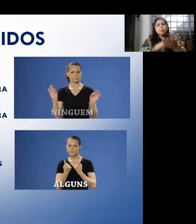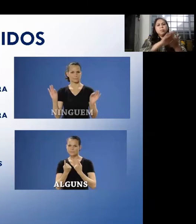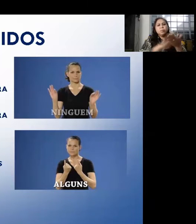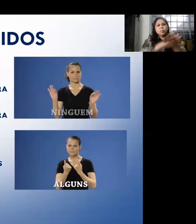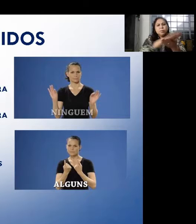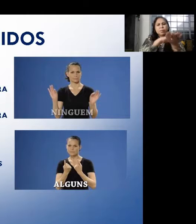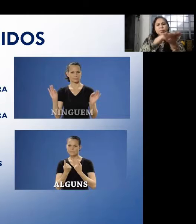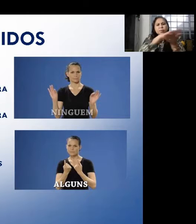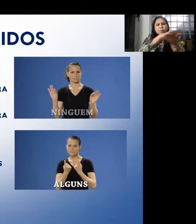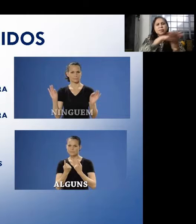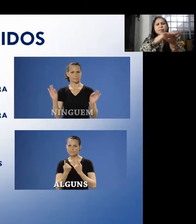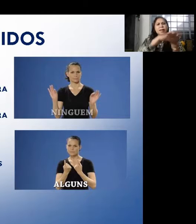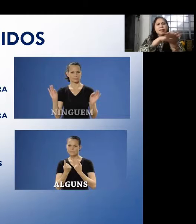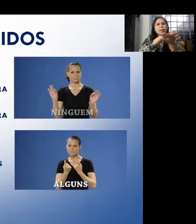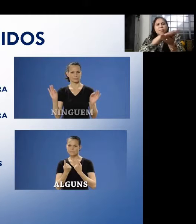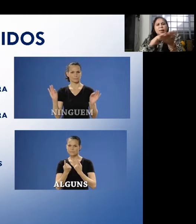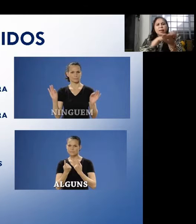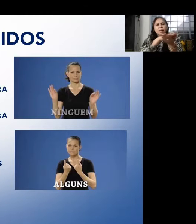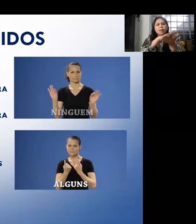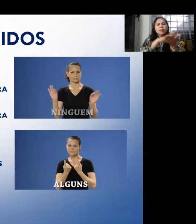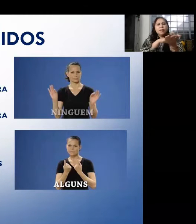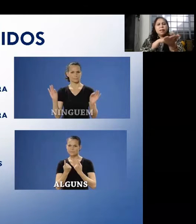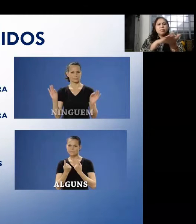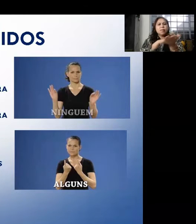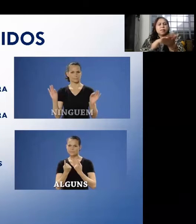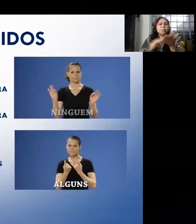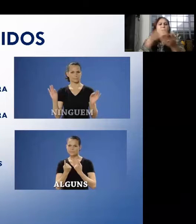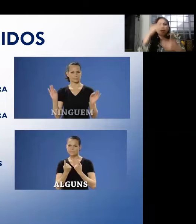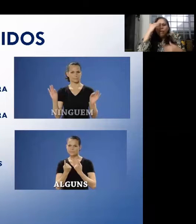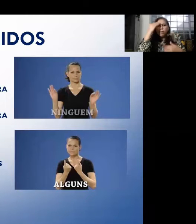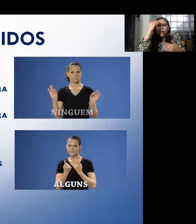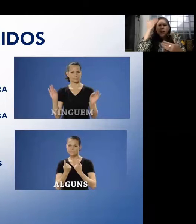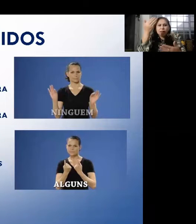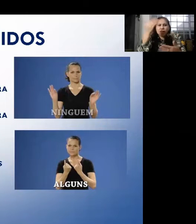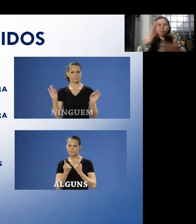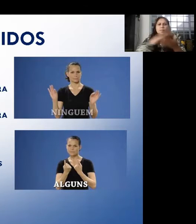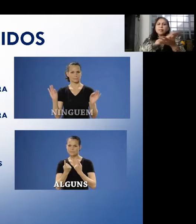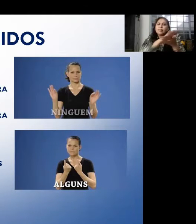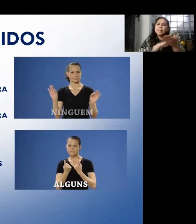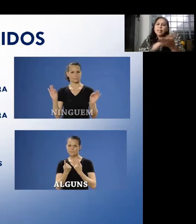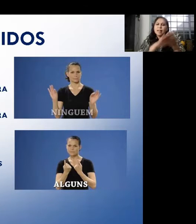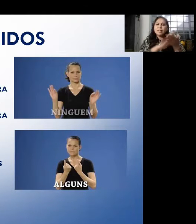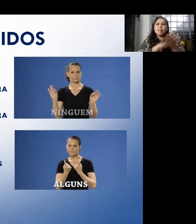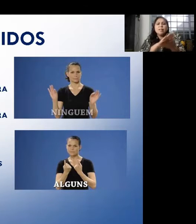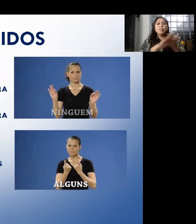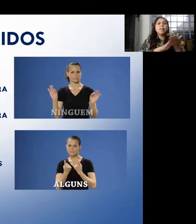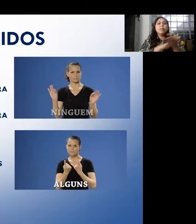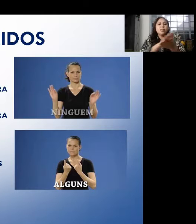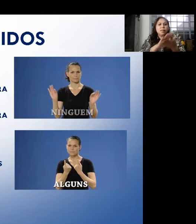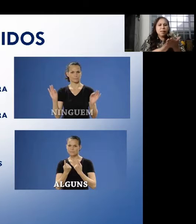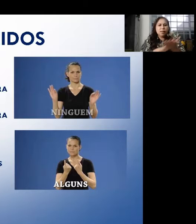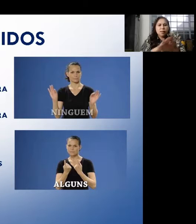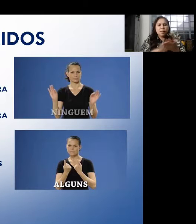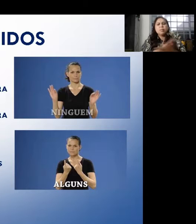E nenhum, pode, esse nada também, que ele é usado para obrigado de nada, né? Não tem de